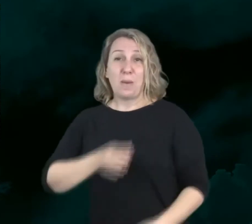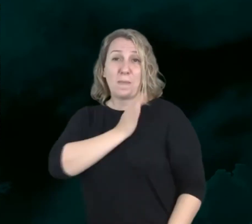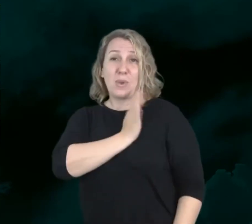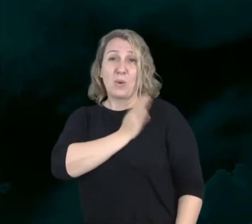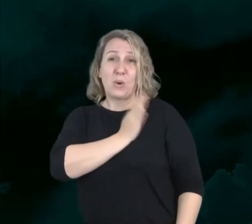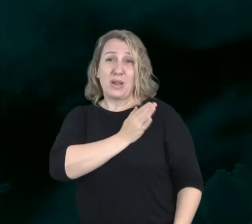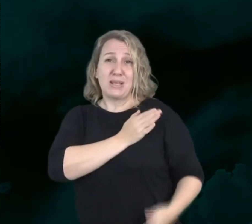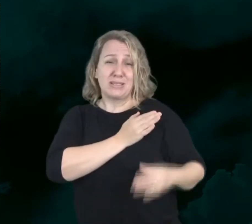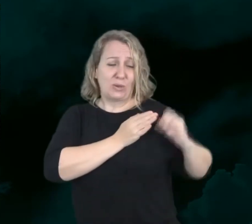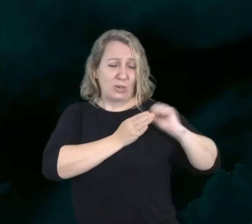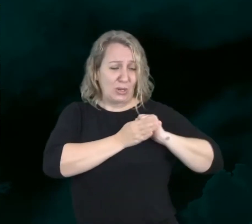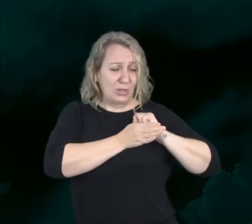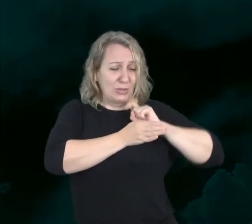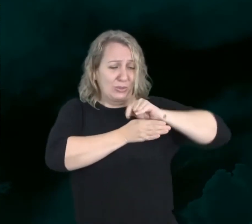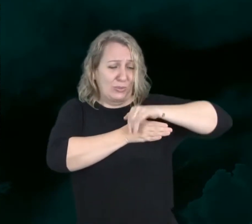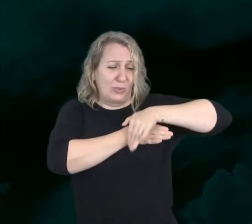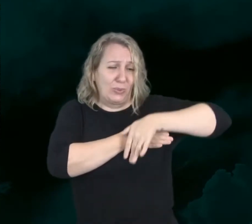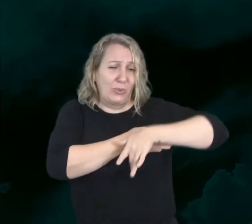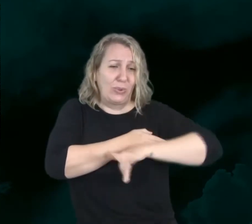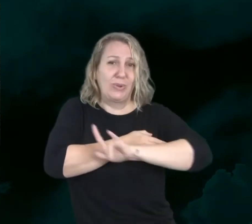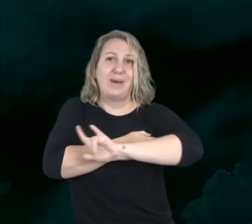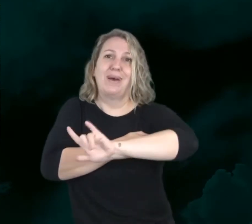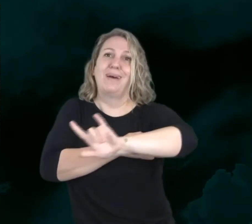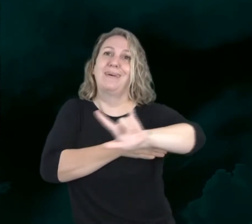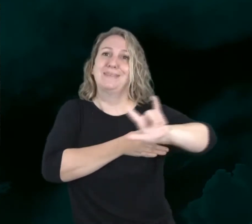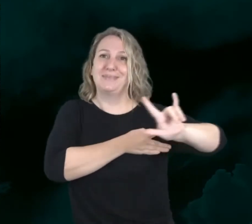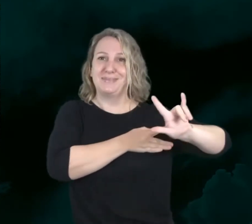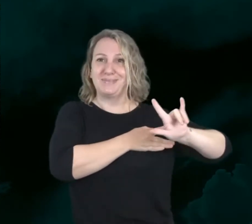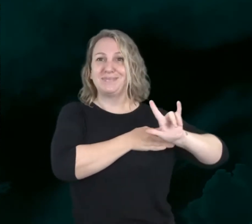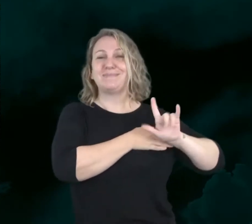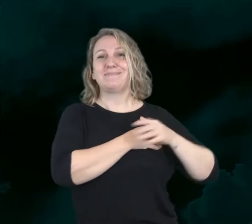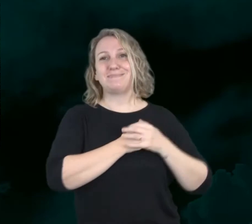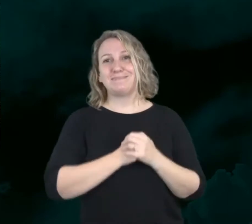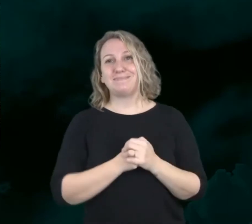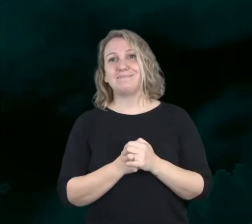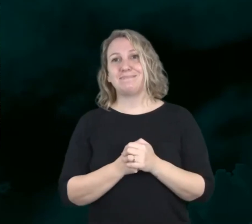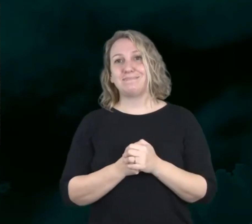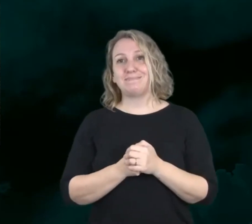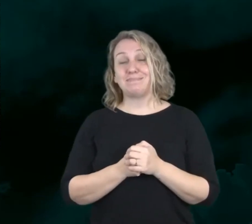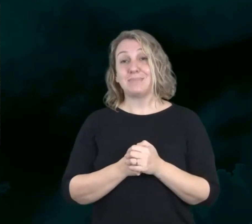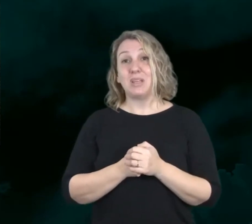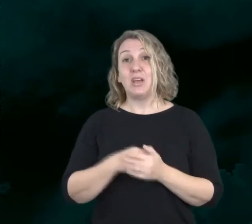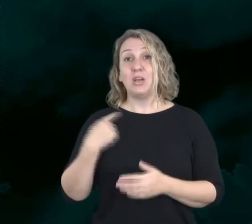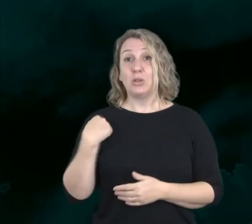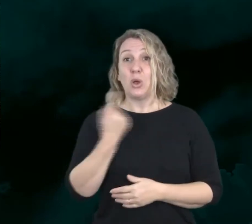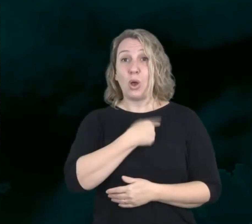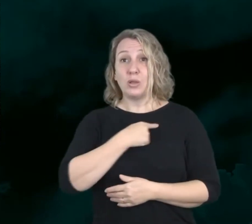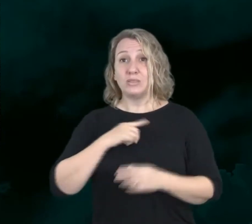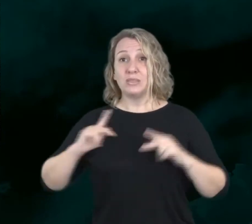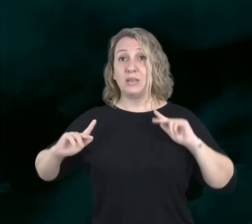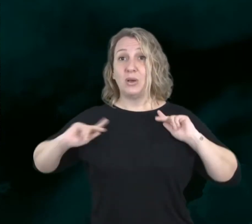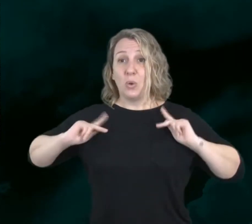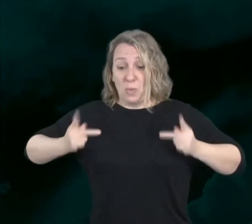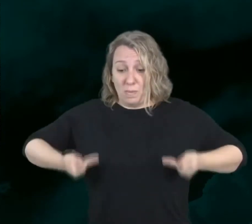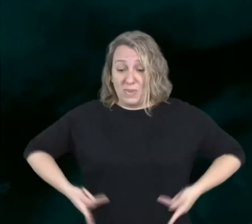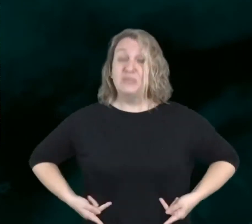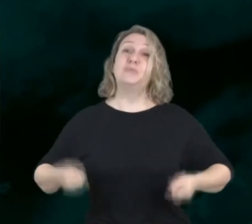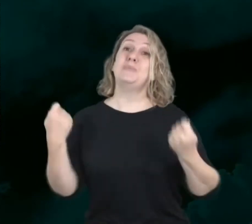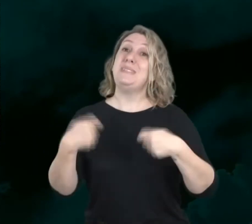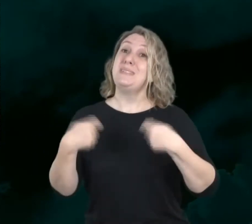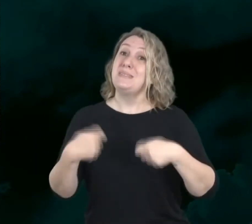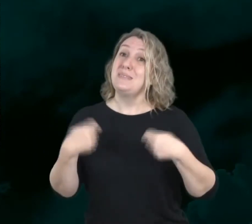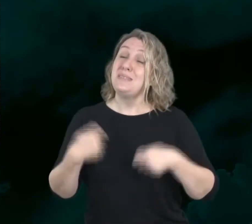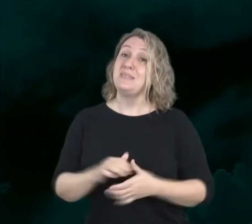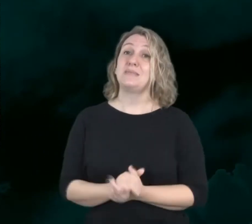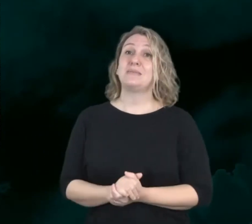meus irmãos, a vida humana precisa do verdadeiro amor. E se